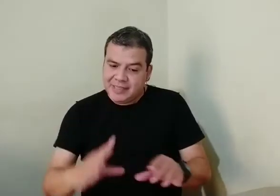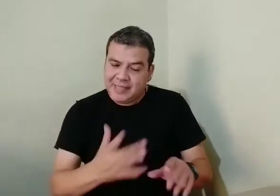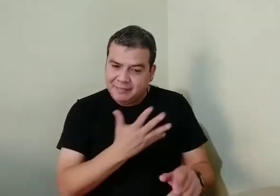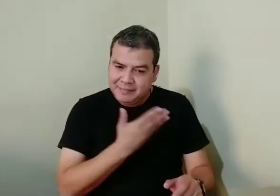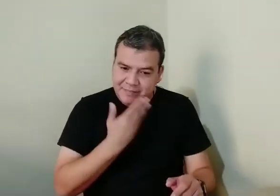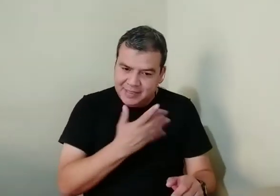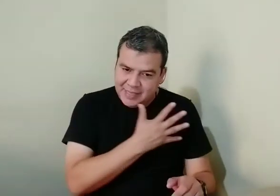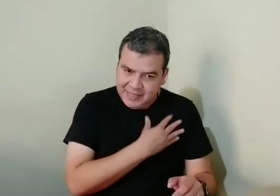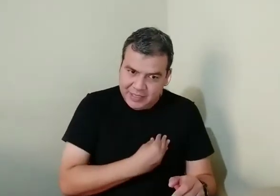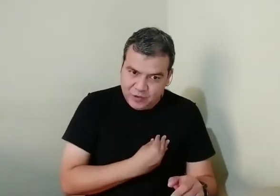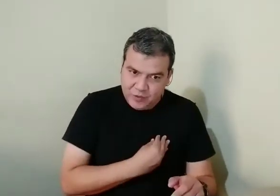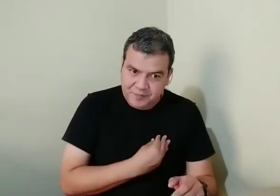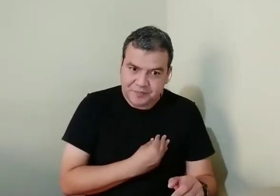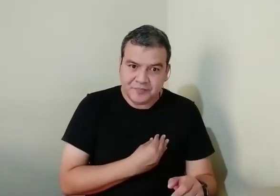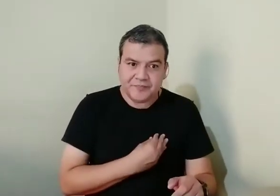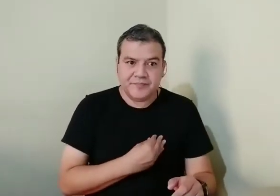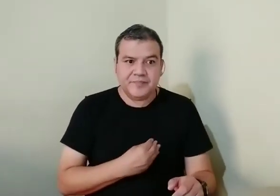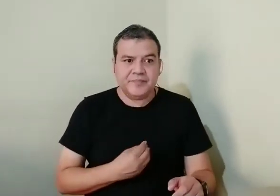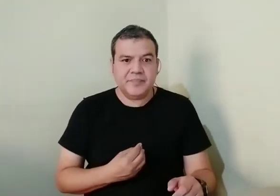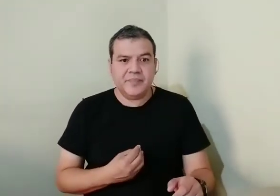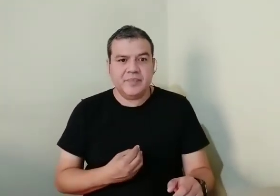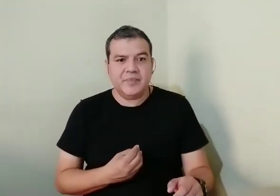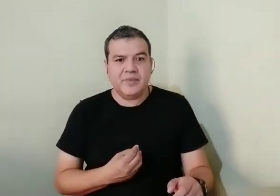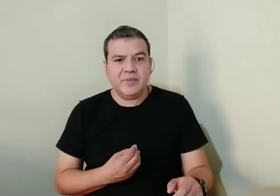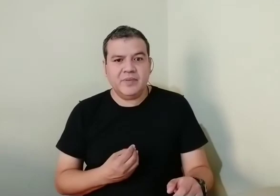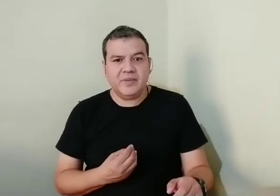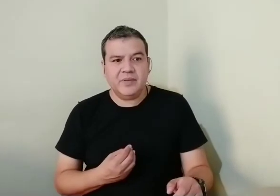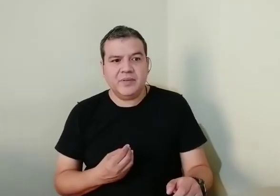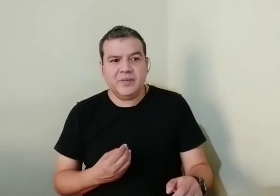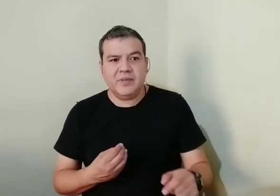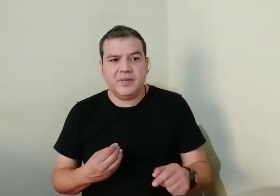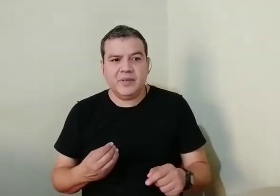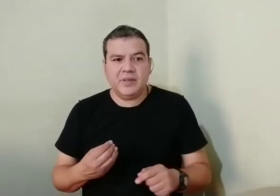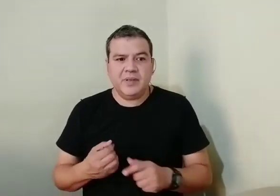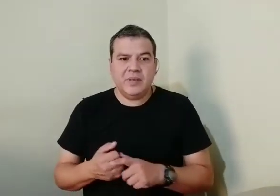su responsabilidad. Dice el libro de Educación, página